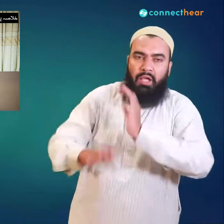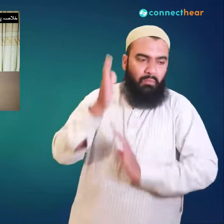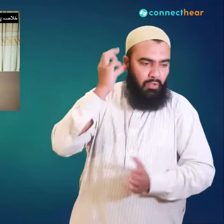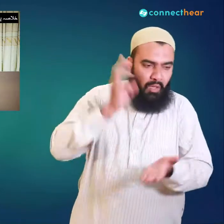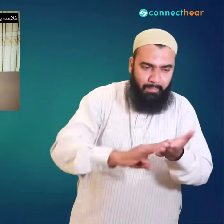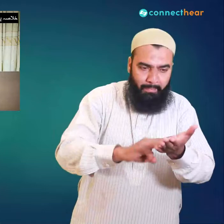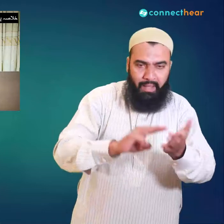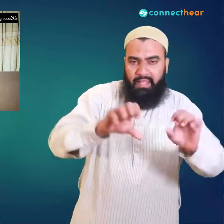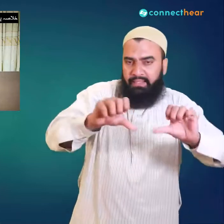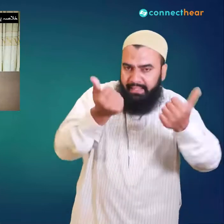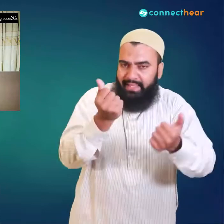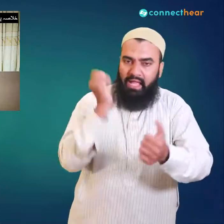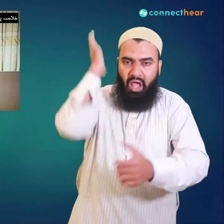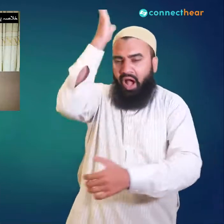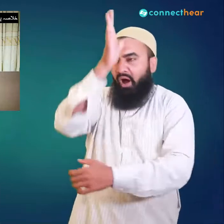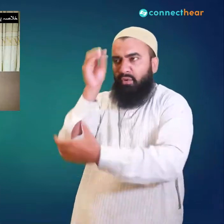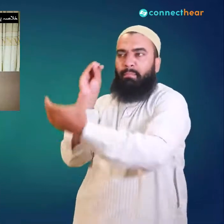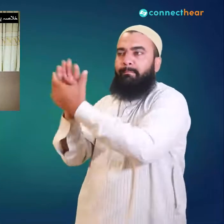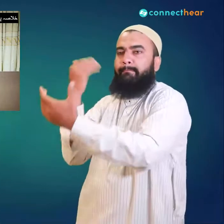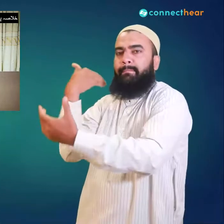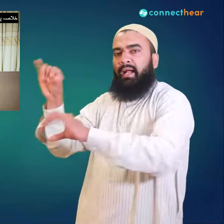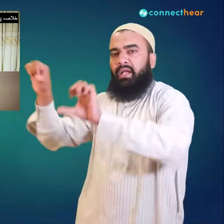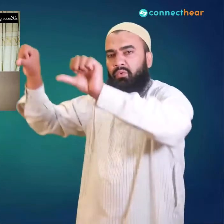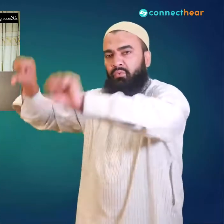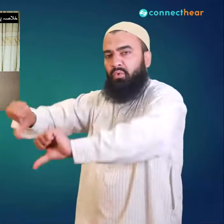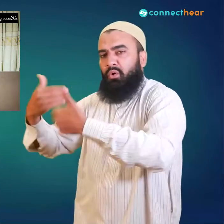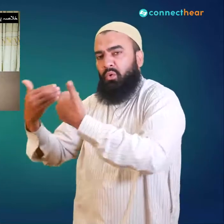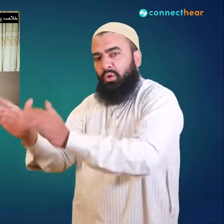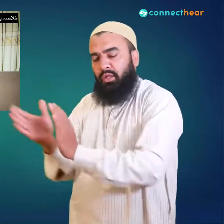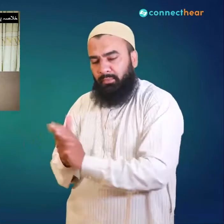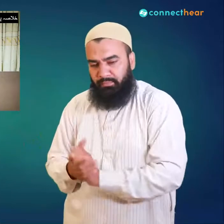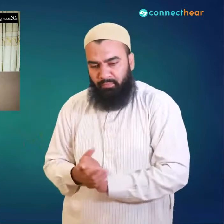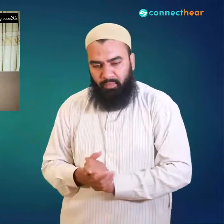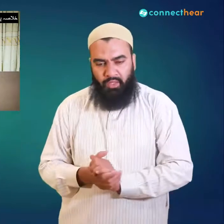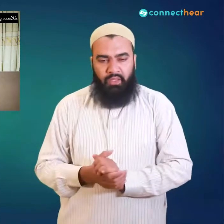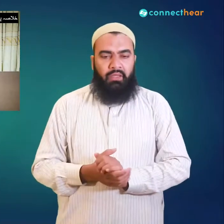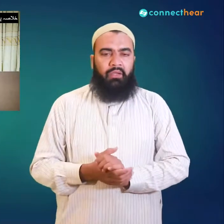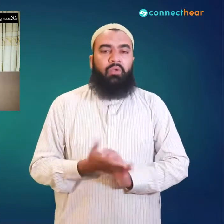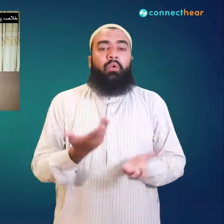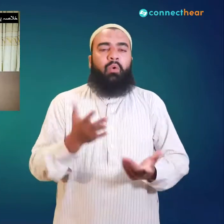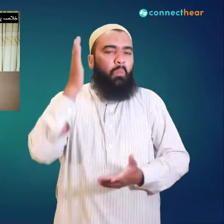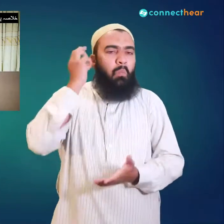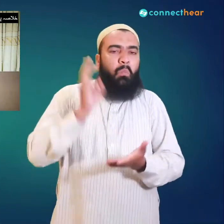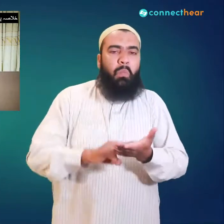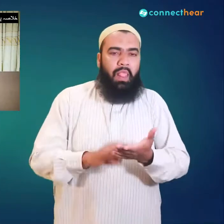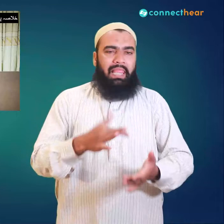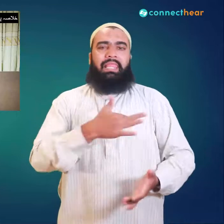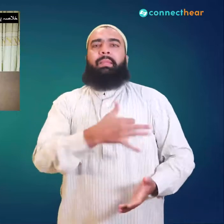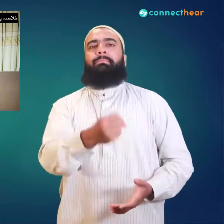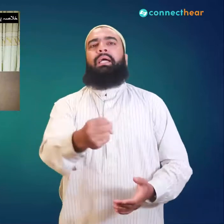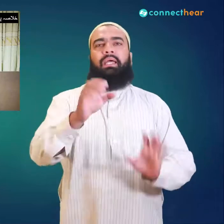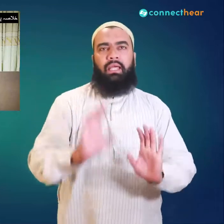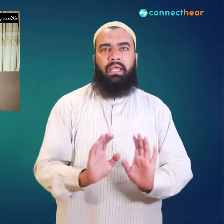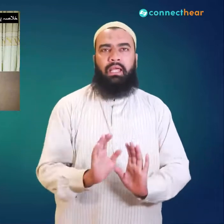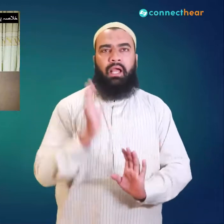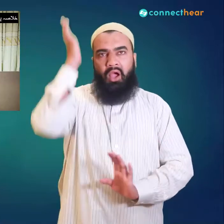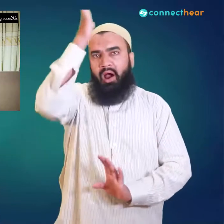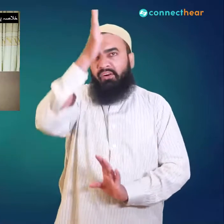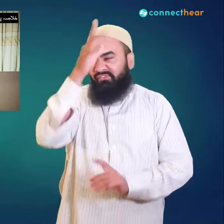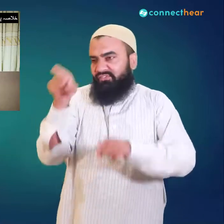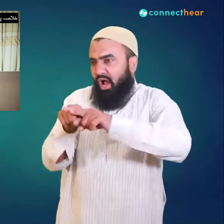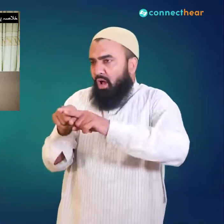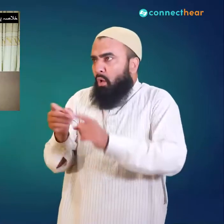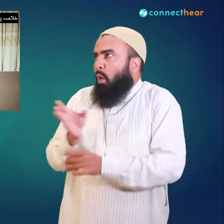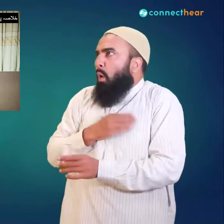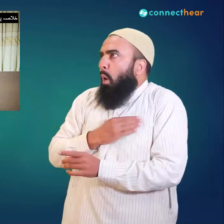فرق یہاں واضح ہو گیا کہ اہل ایمان کو اللہ کی تائید و نصرت حاصل تھی، اس لیے وہ لوگ اپنے سے بڑی جماعت، اپنے